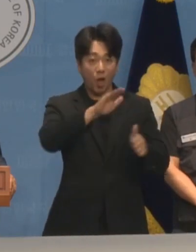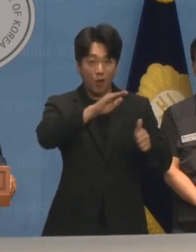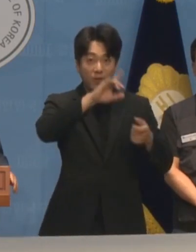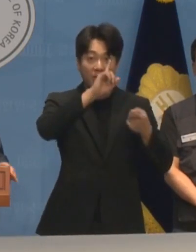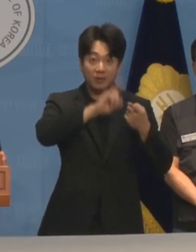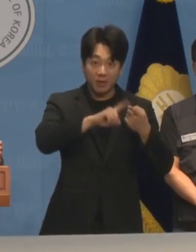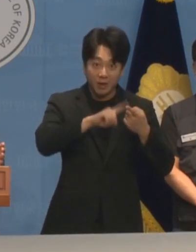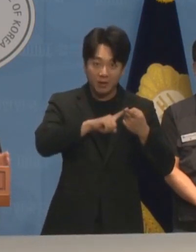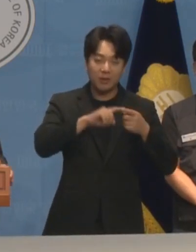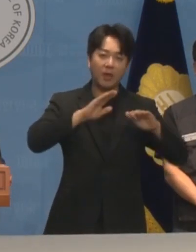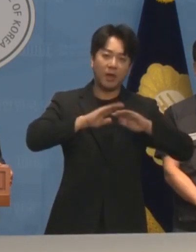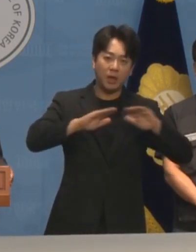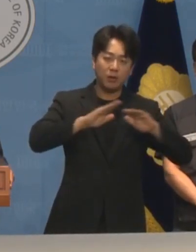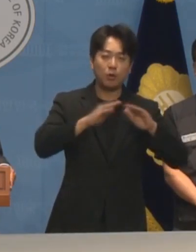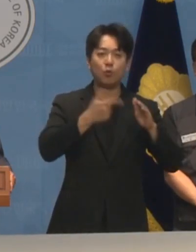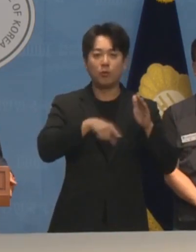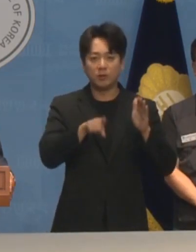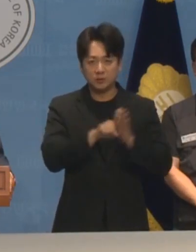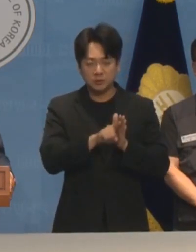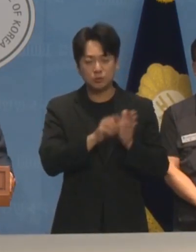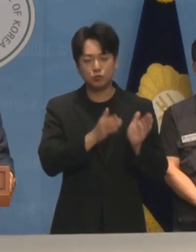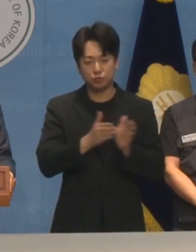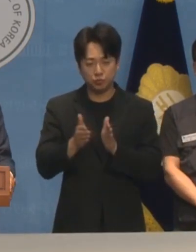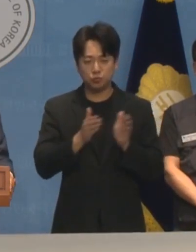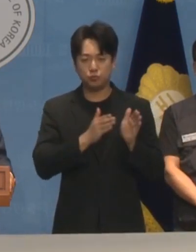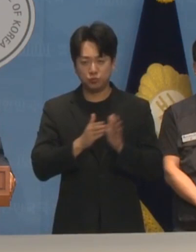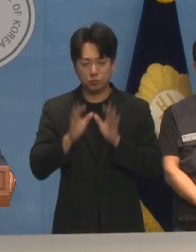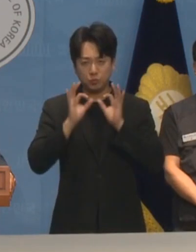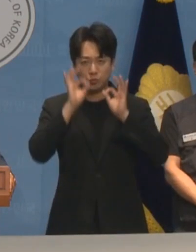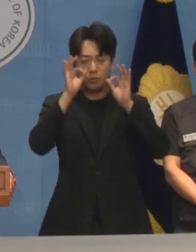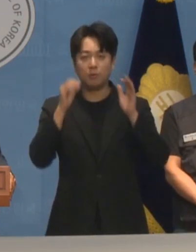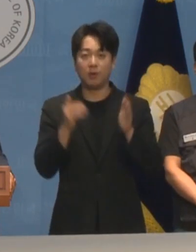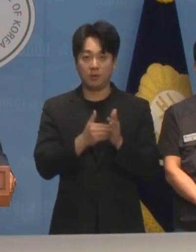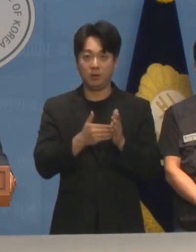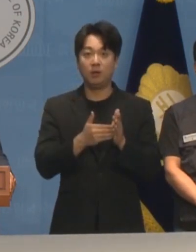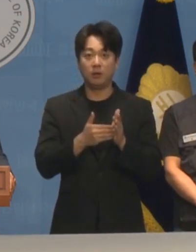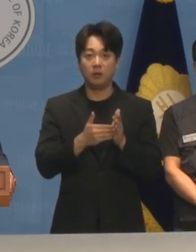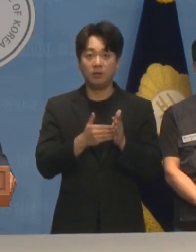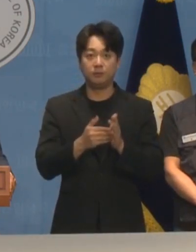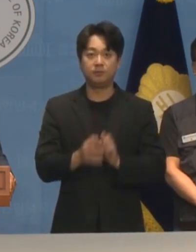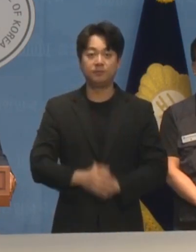사람들을 어떤 형태든지 이렇게 좀 정리를 해왔습니다. 이제 마지막 얼마 남지 않은